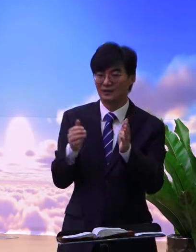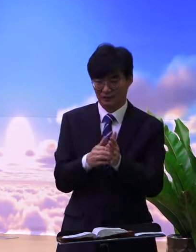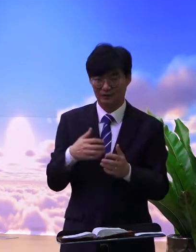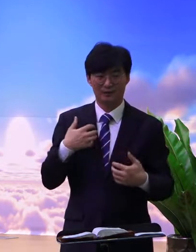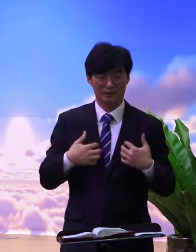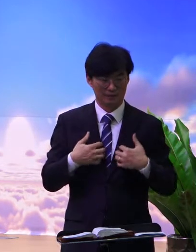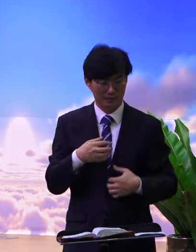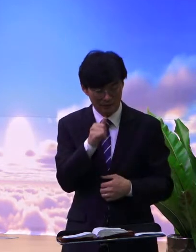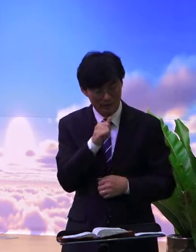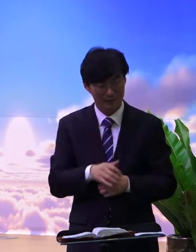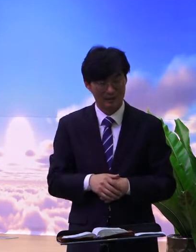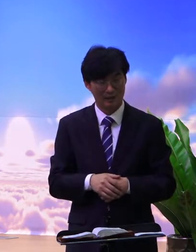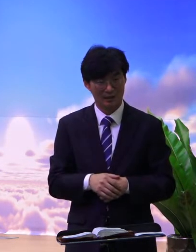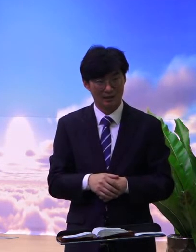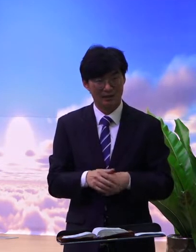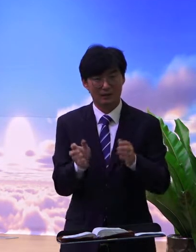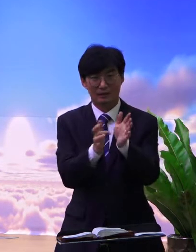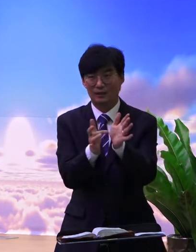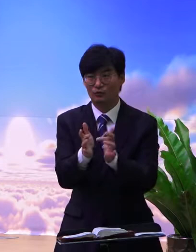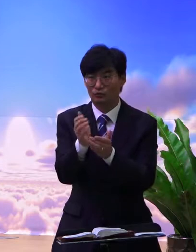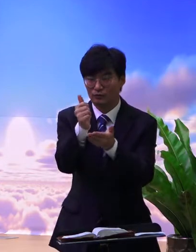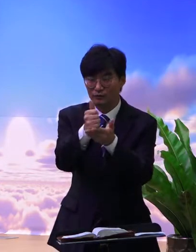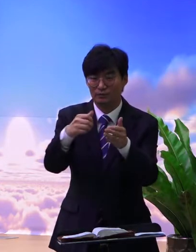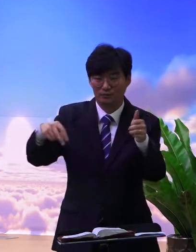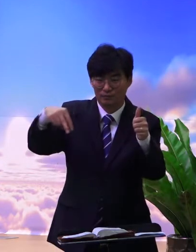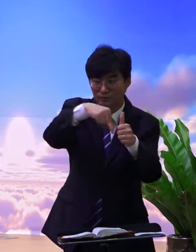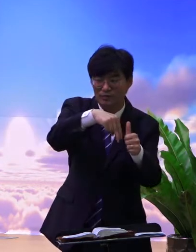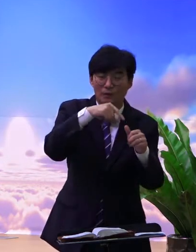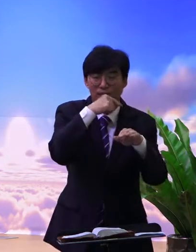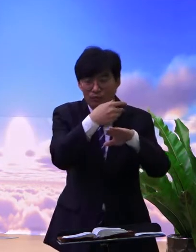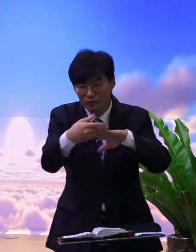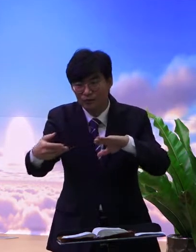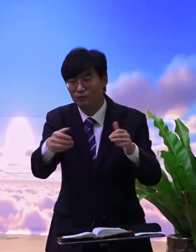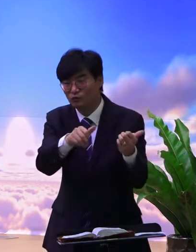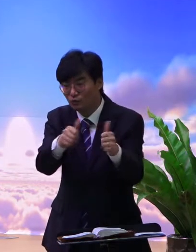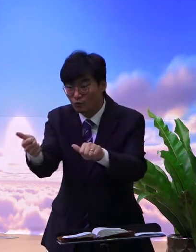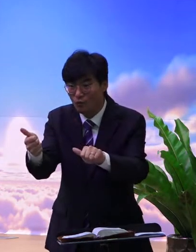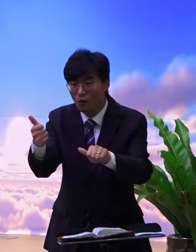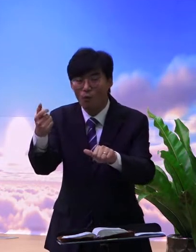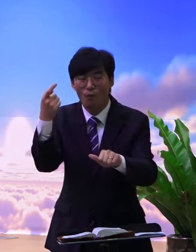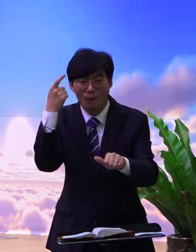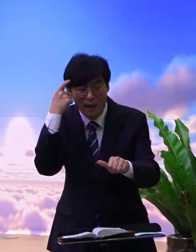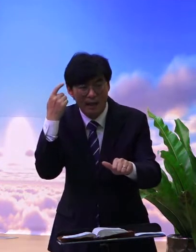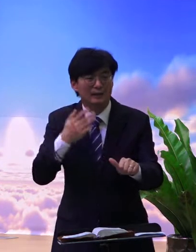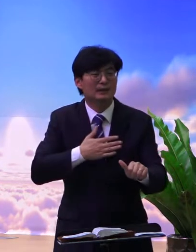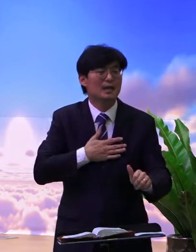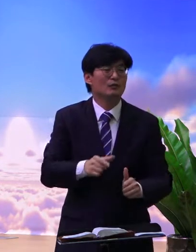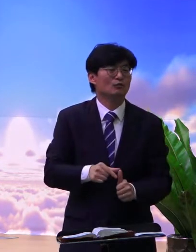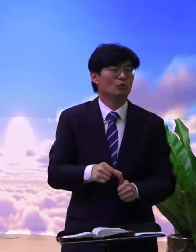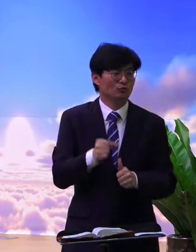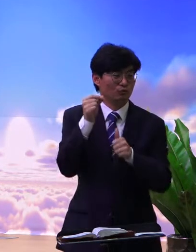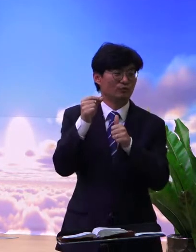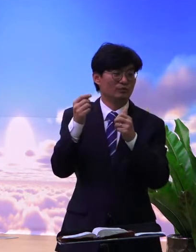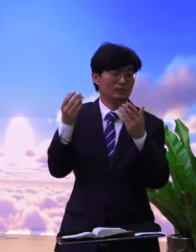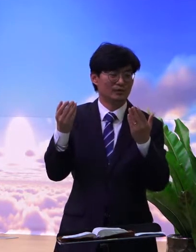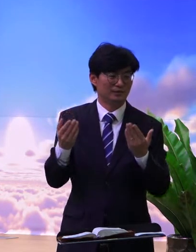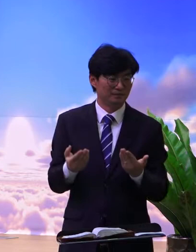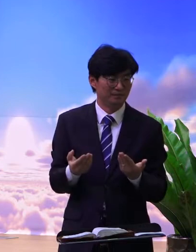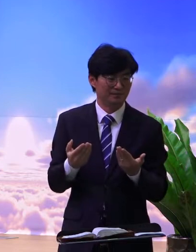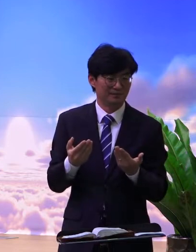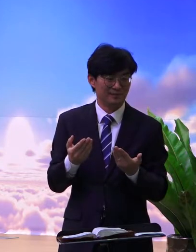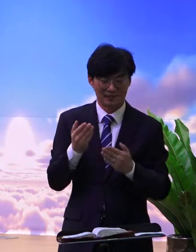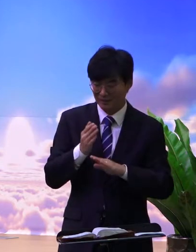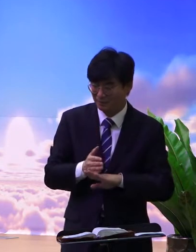흘려주신 예수님의 은혜 안에 있다는 것은 여전히 변함이 없습니다. 아무리 기가 막힌 어려움을